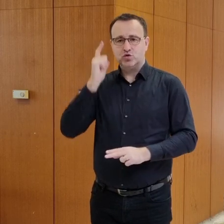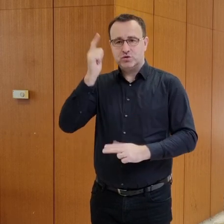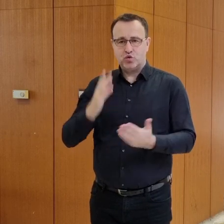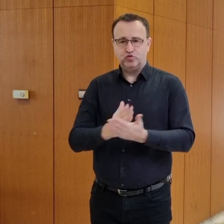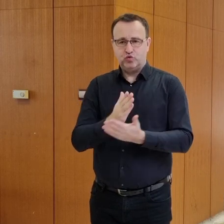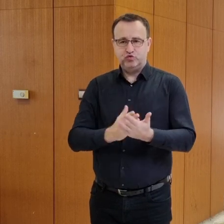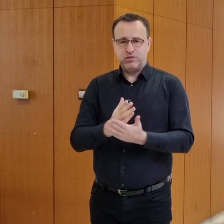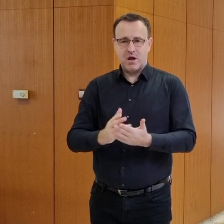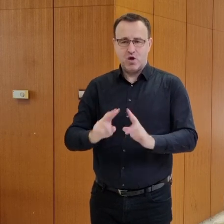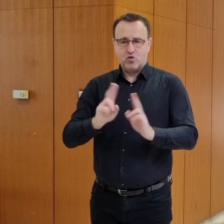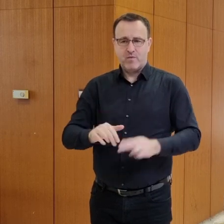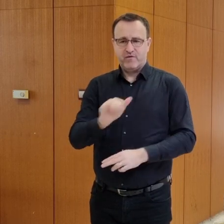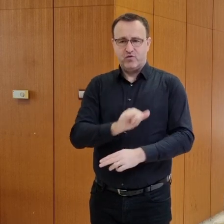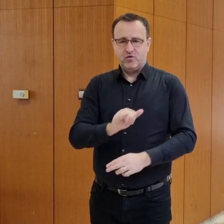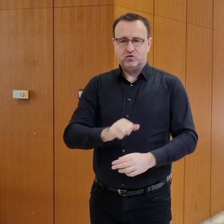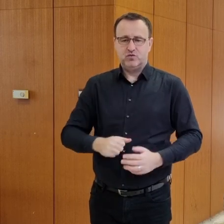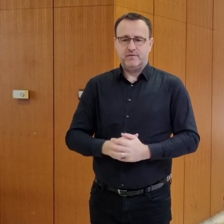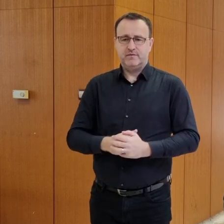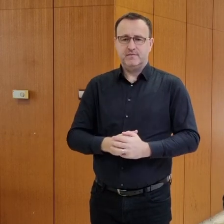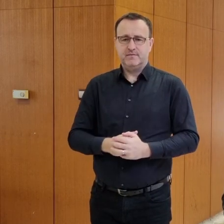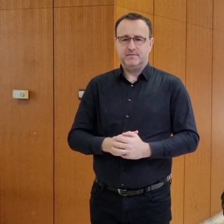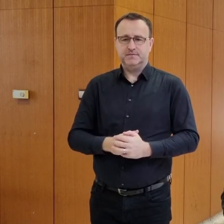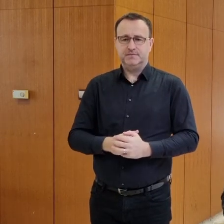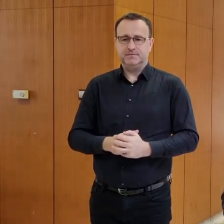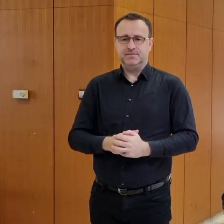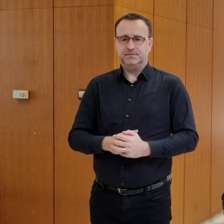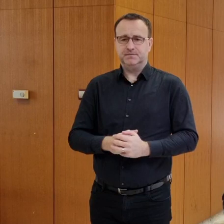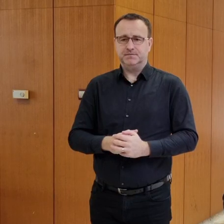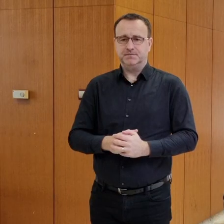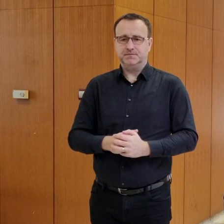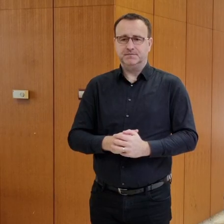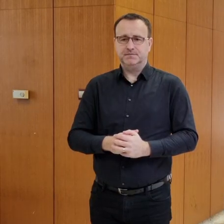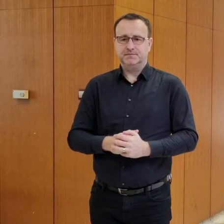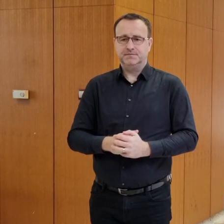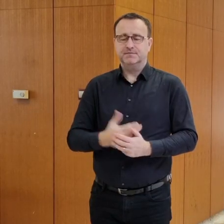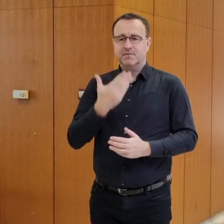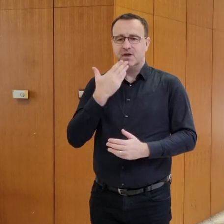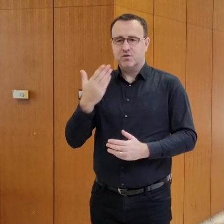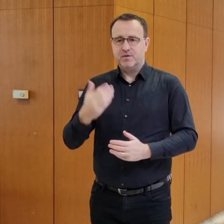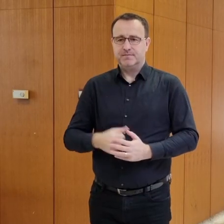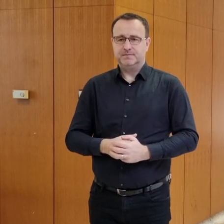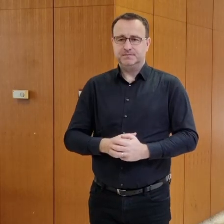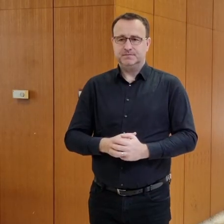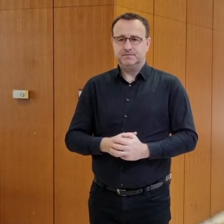služieb. Ešte nejaké otázky? Tak vám ďakujem.